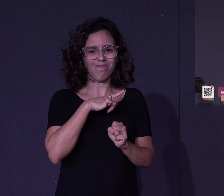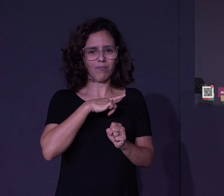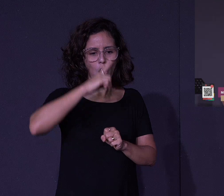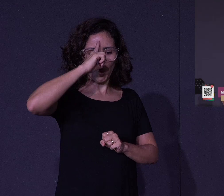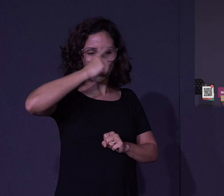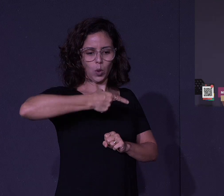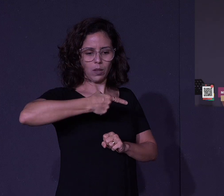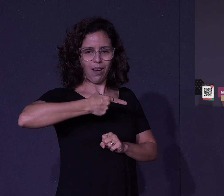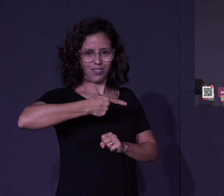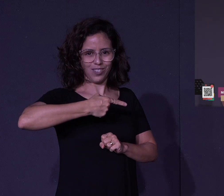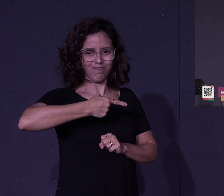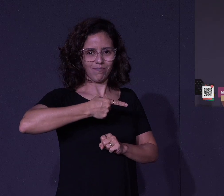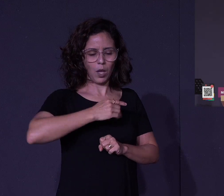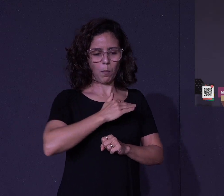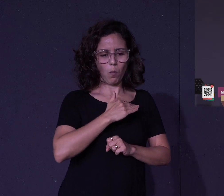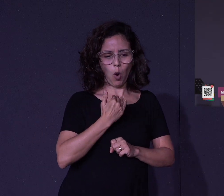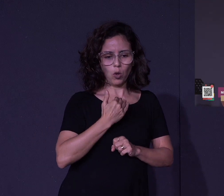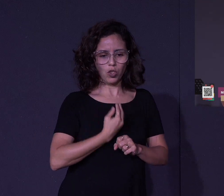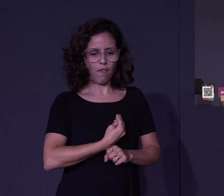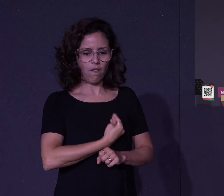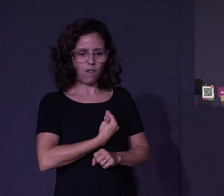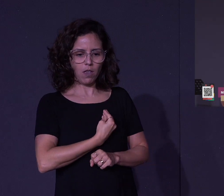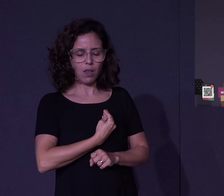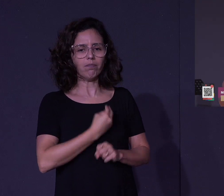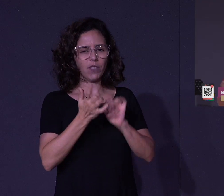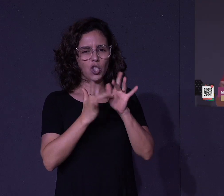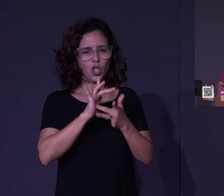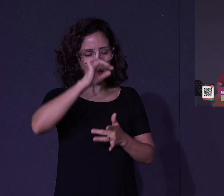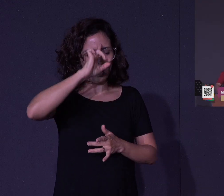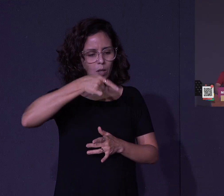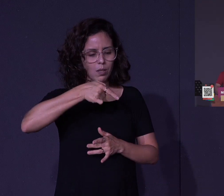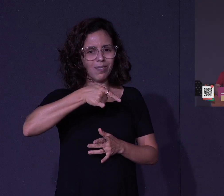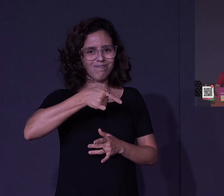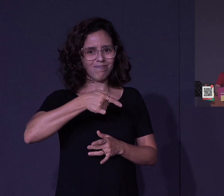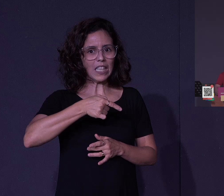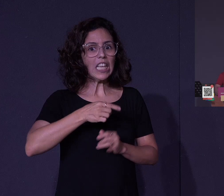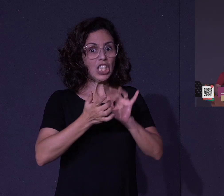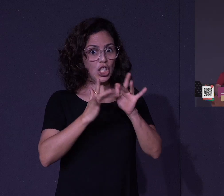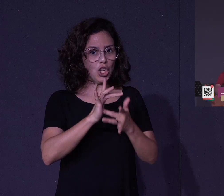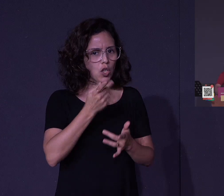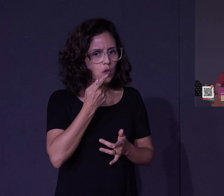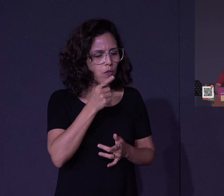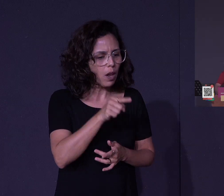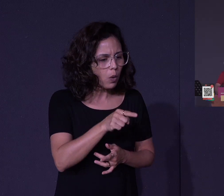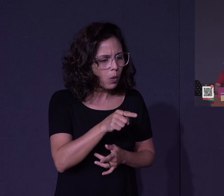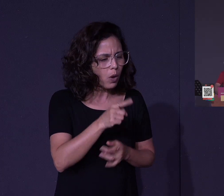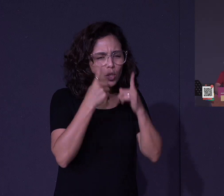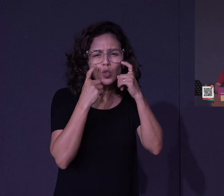mera educação. Ele diz: não chore. Verso 14. Depois aproximou-se e tocou no